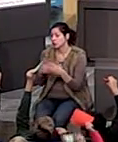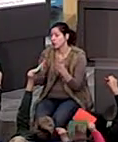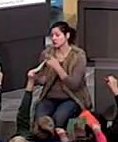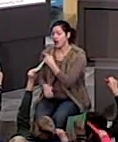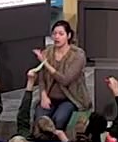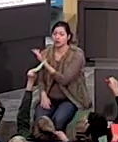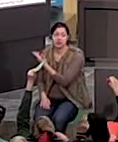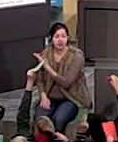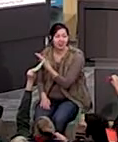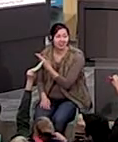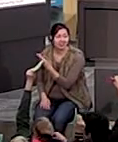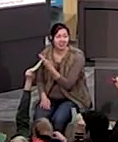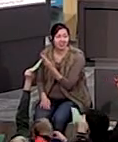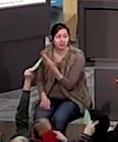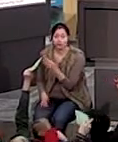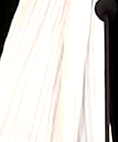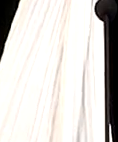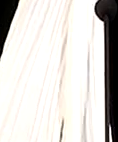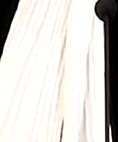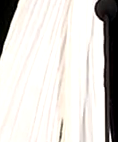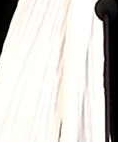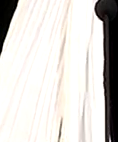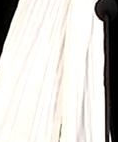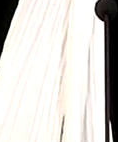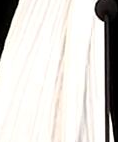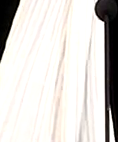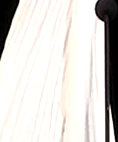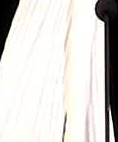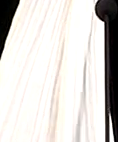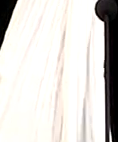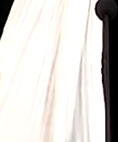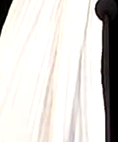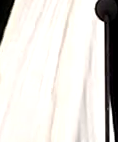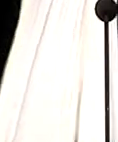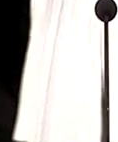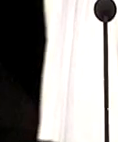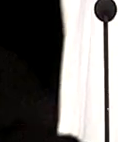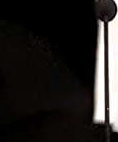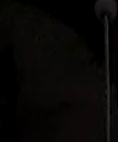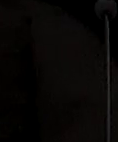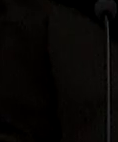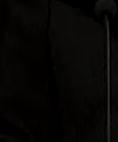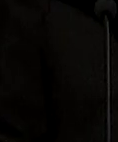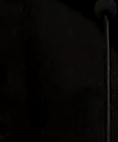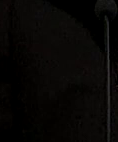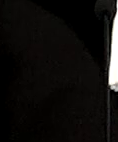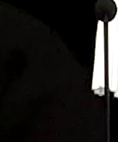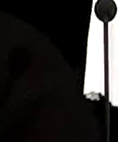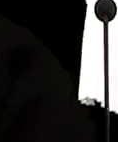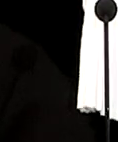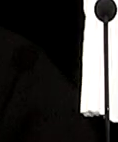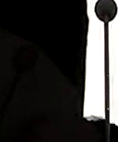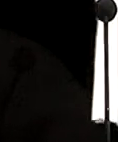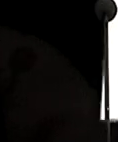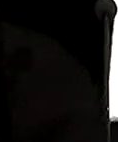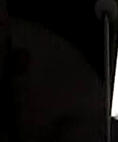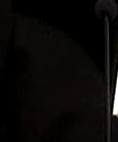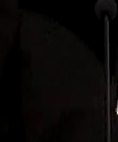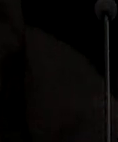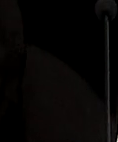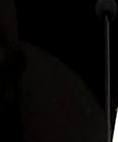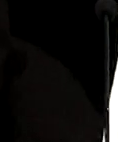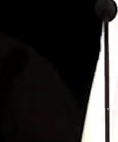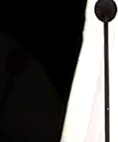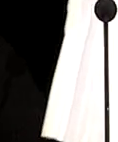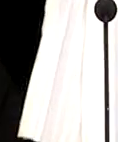daar heb je misschien iets minder 10 minuten gesprekken voor nodig? Meer 10 minuten? Meer 10 minuten gesprekken? Oké. Nou, even informatie geven. Mag ik